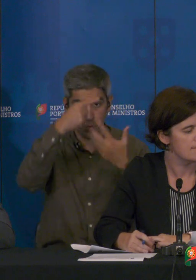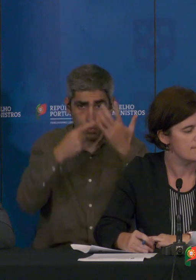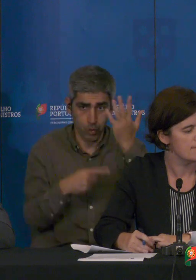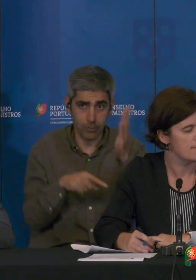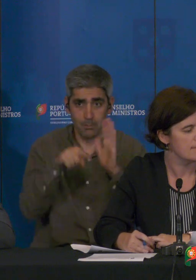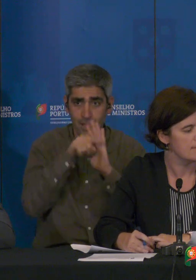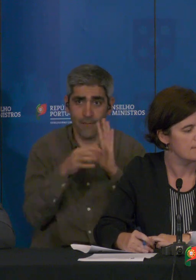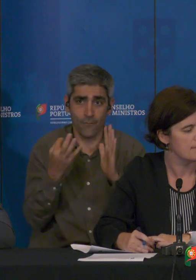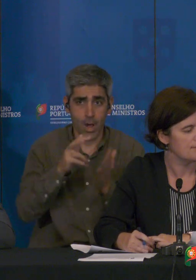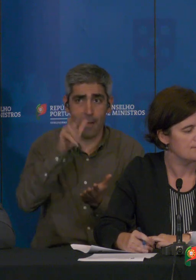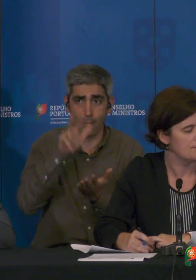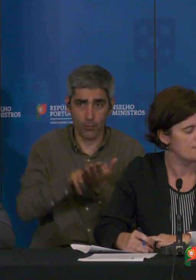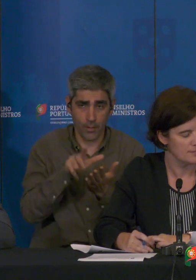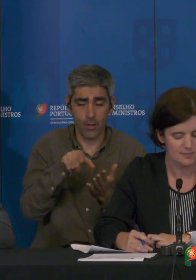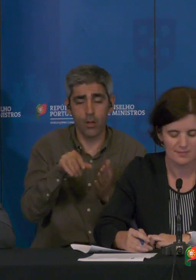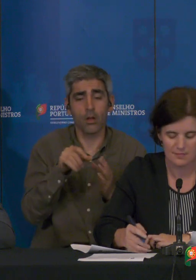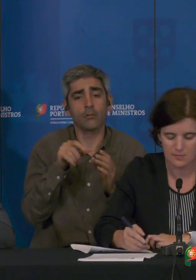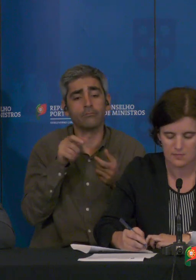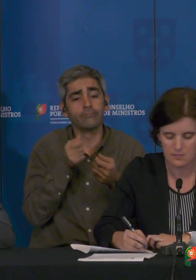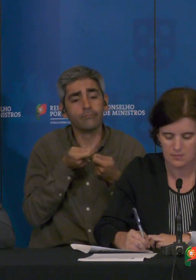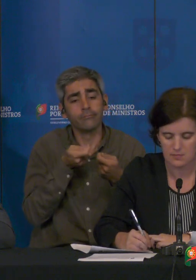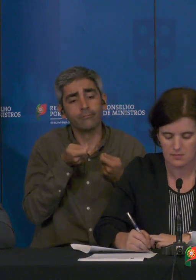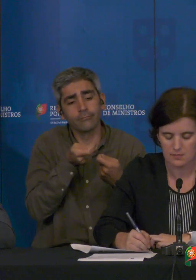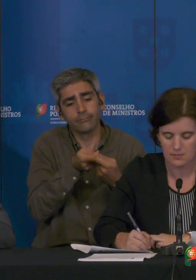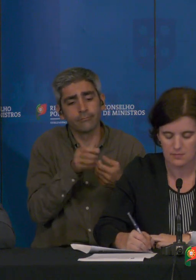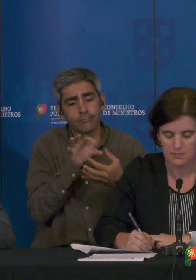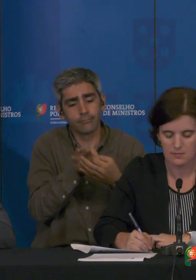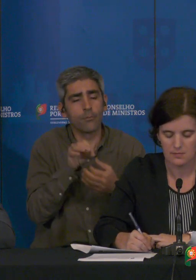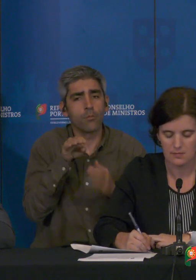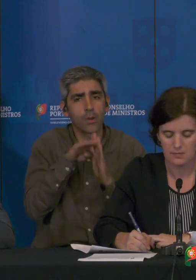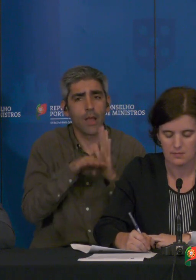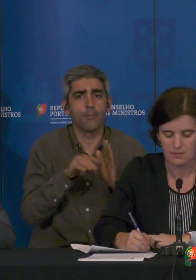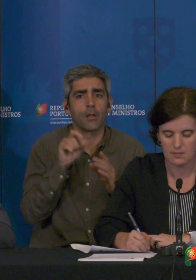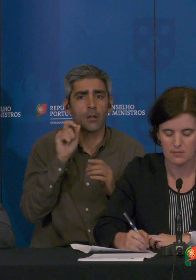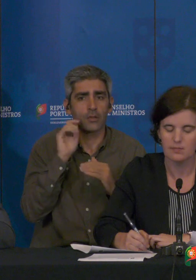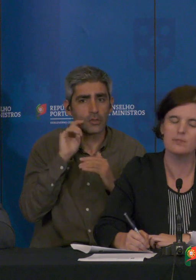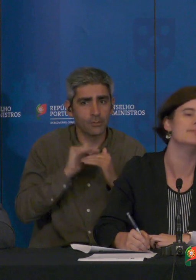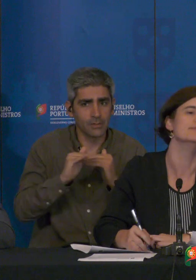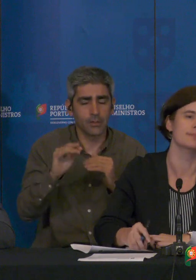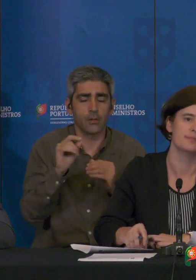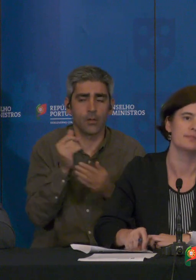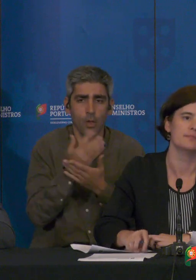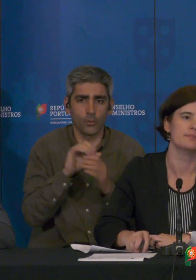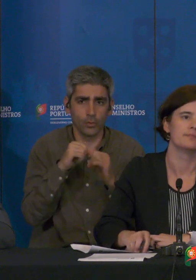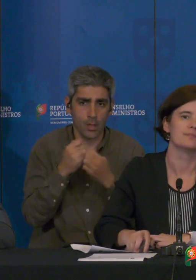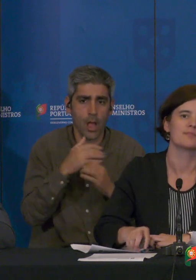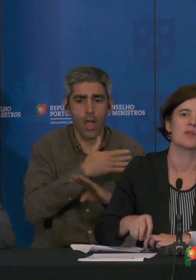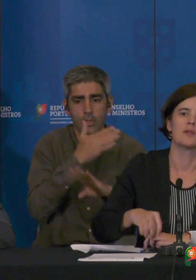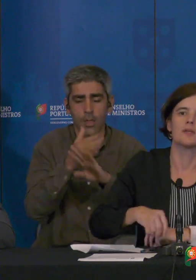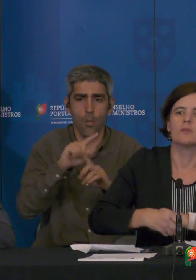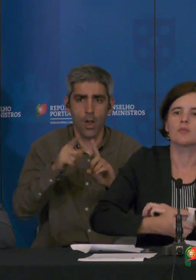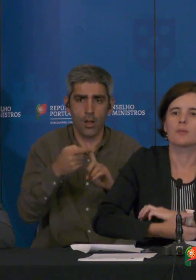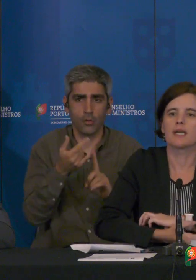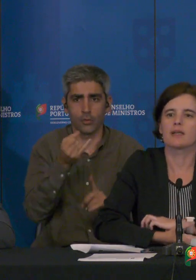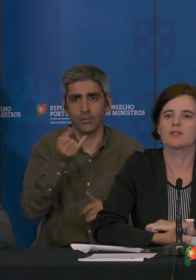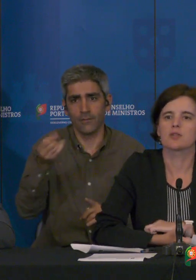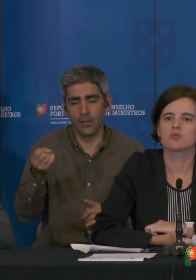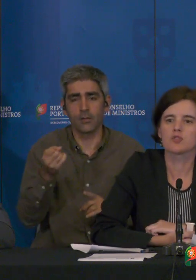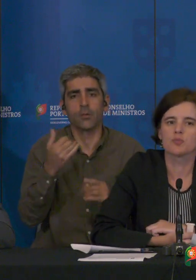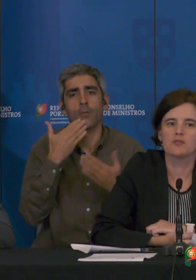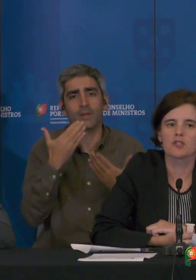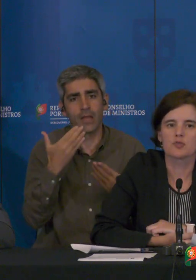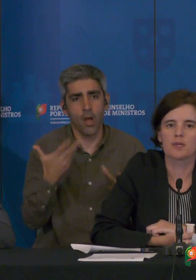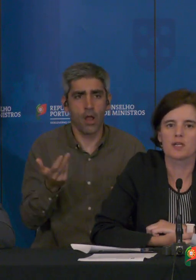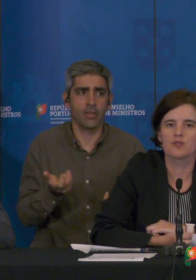aprovadas exatamente no quadro do Programa de Estabilização Económica e Social para vigorarem até ao final do ano 2020. Muito obrigada.